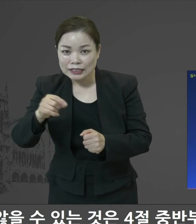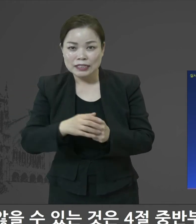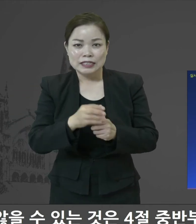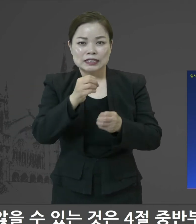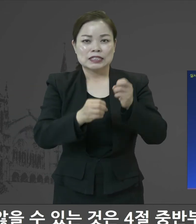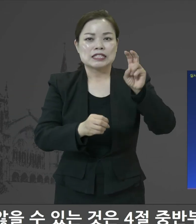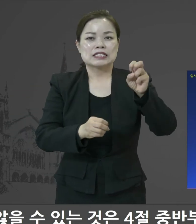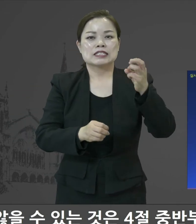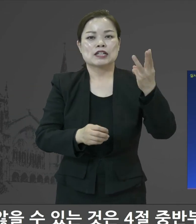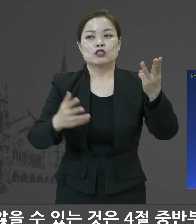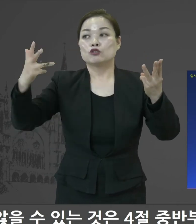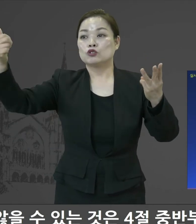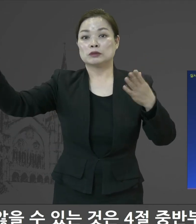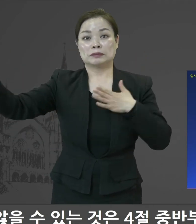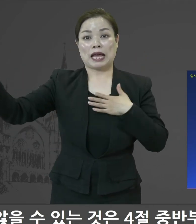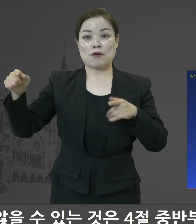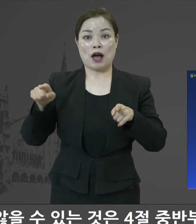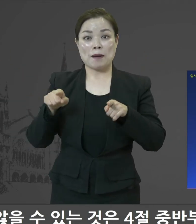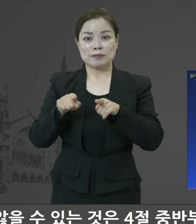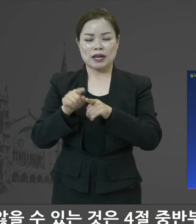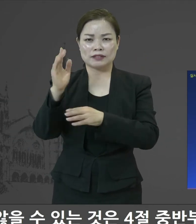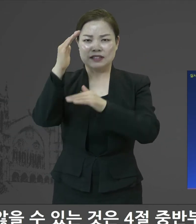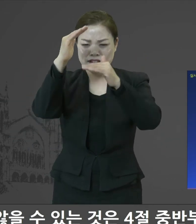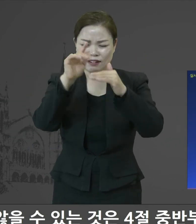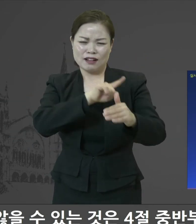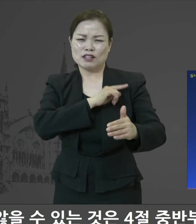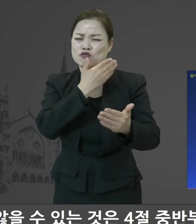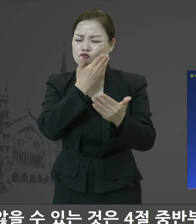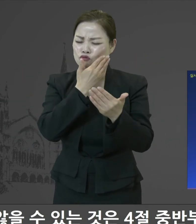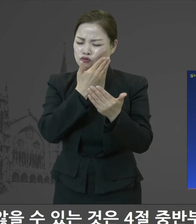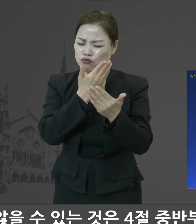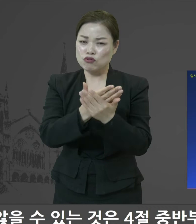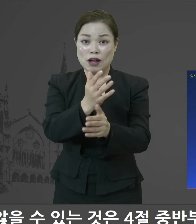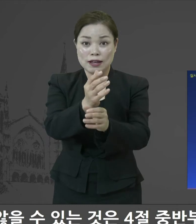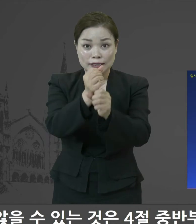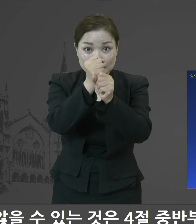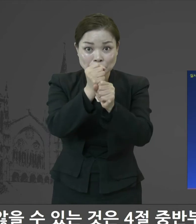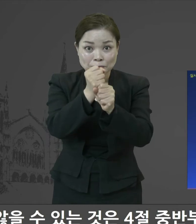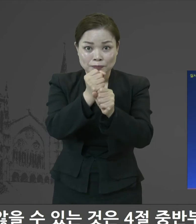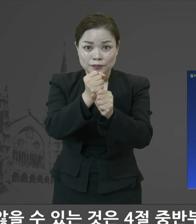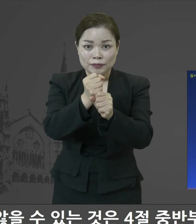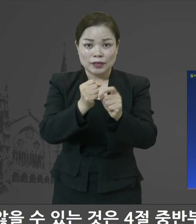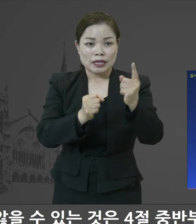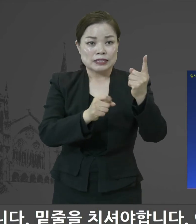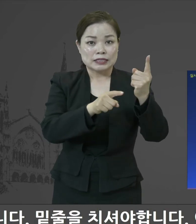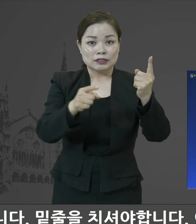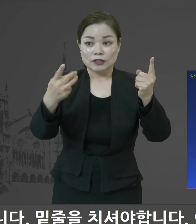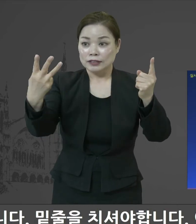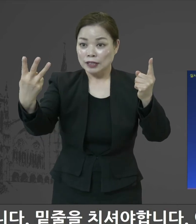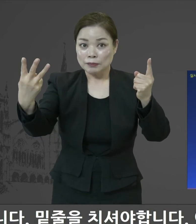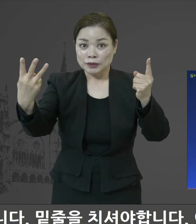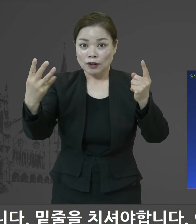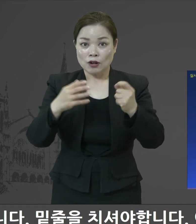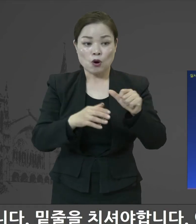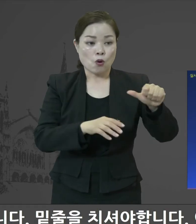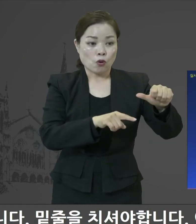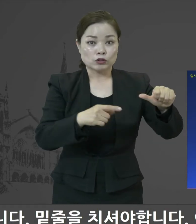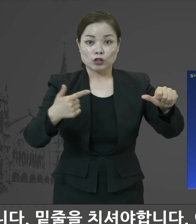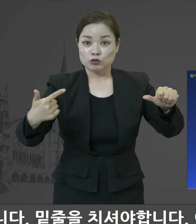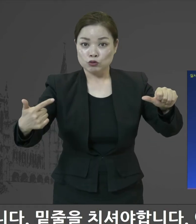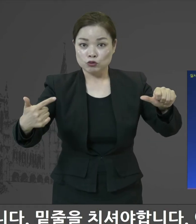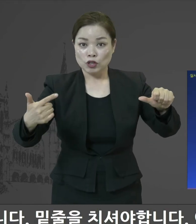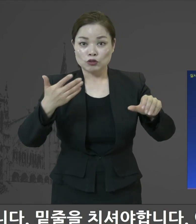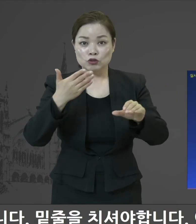중에서 주께서 나와 함께 하심이라, 이 메시지는 가장 중요한 클라이맥스라고 할 수 있습니다. 1절에서 3절 그리고 5절에서